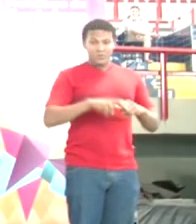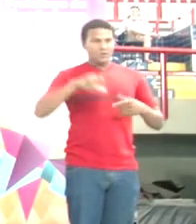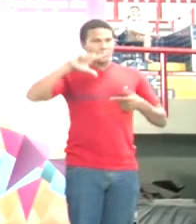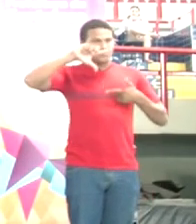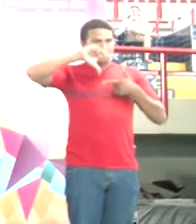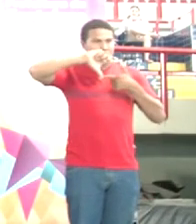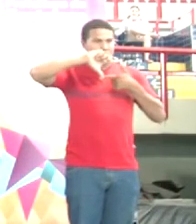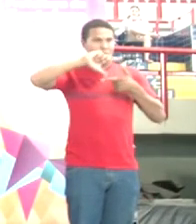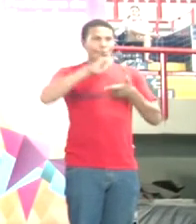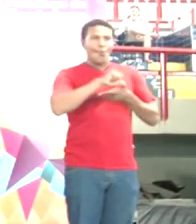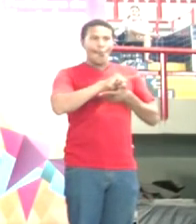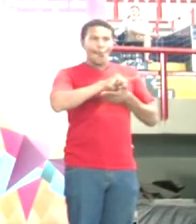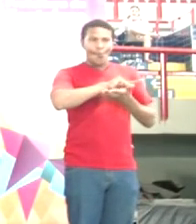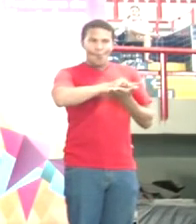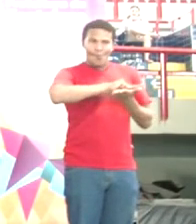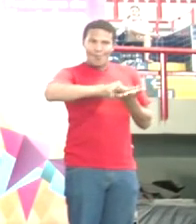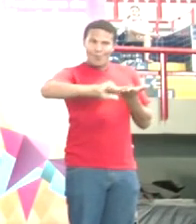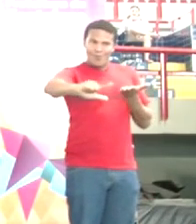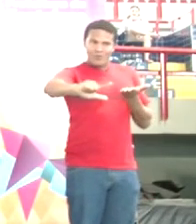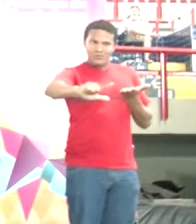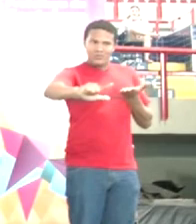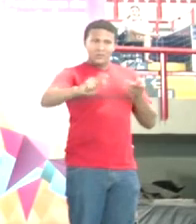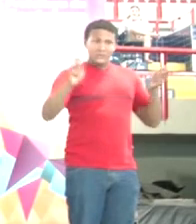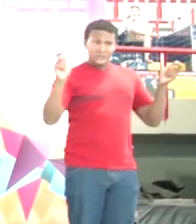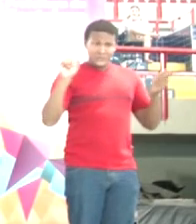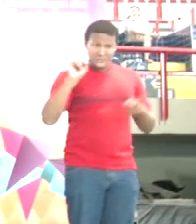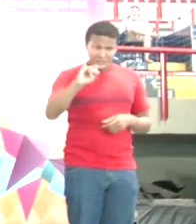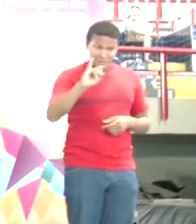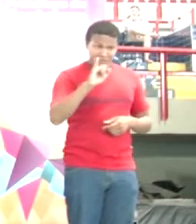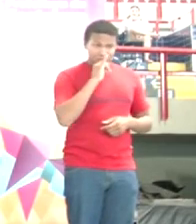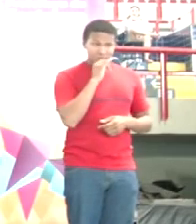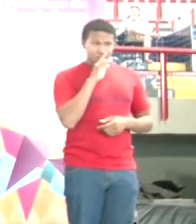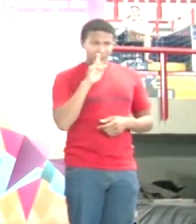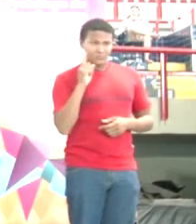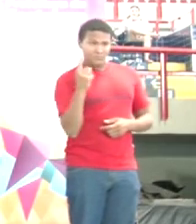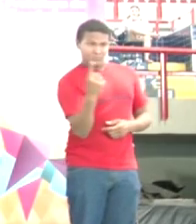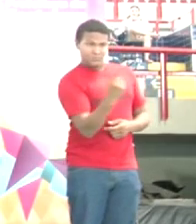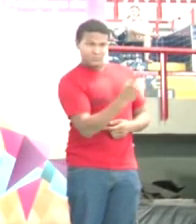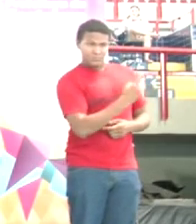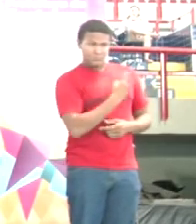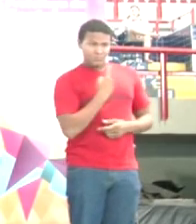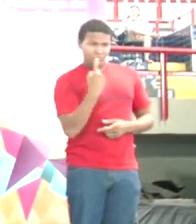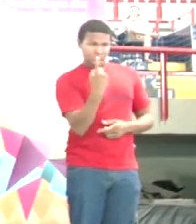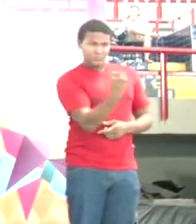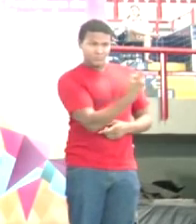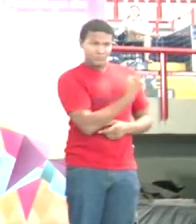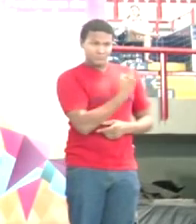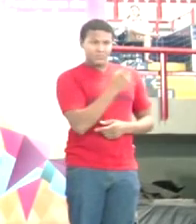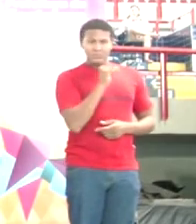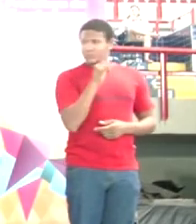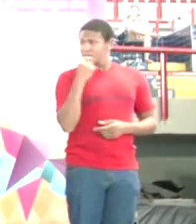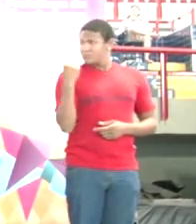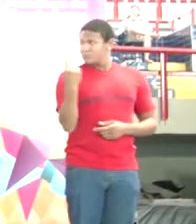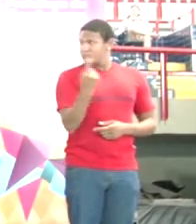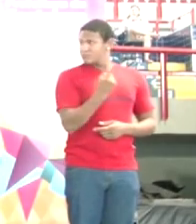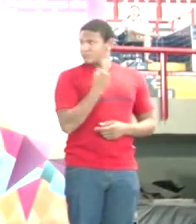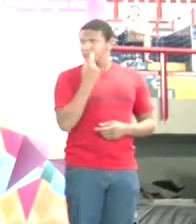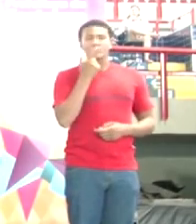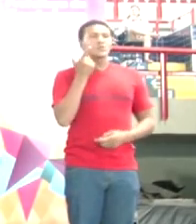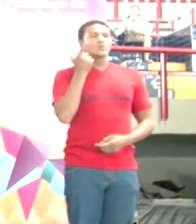figura plana, girando em torno do seu eixo, né? Girando 360